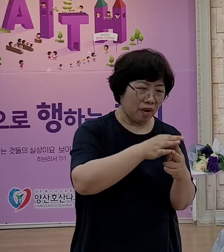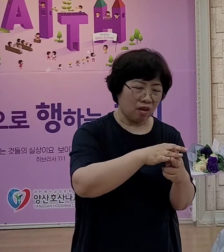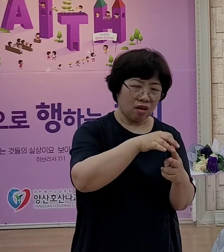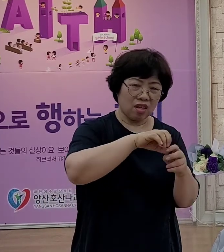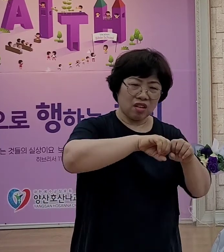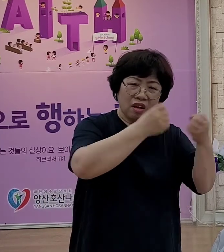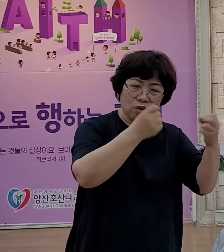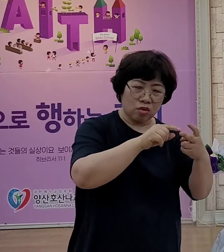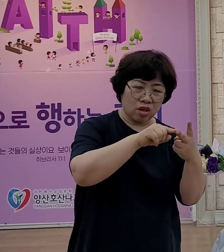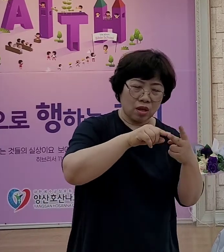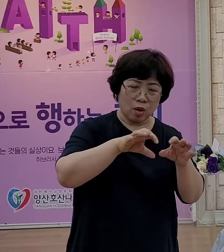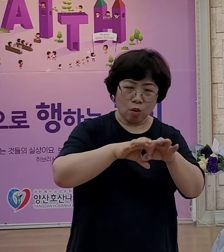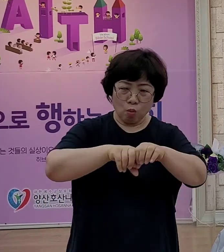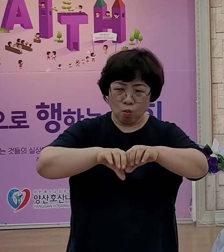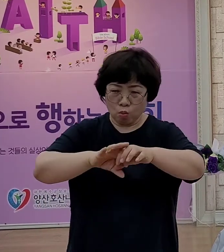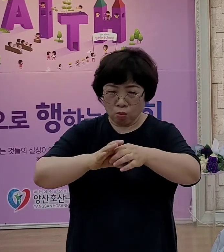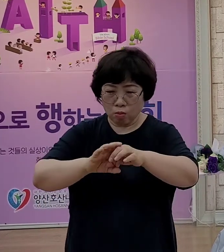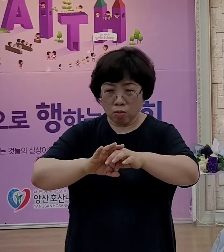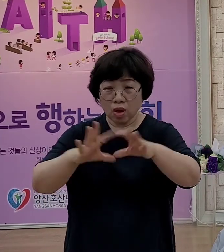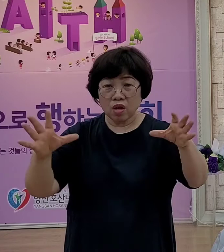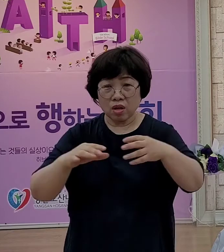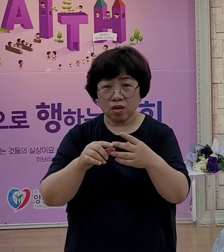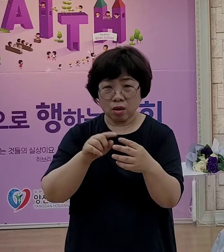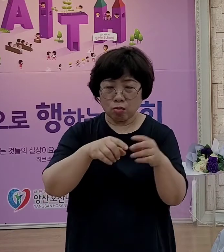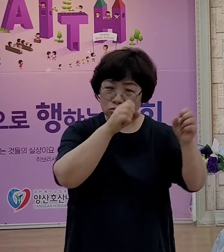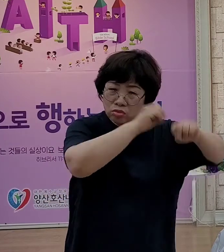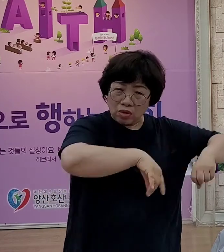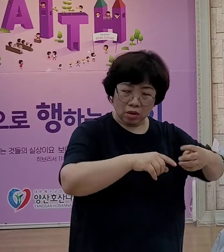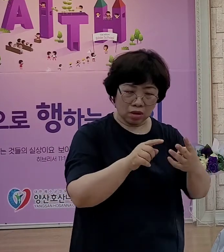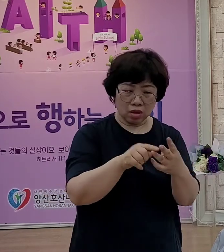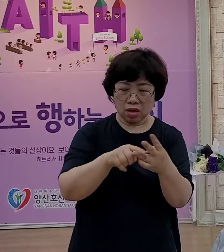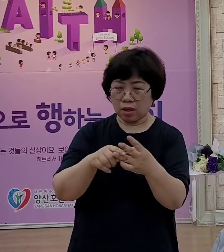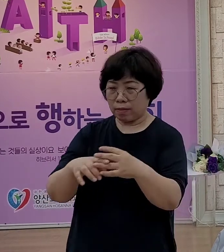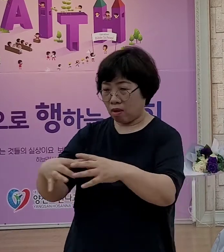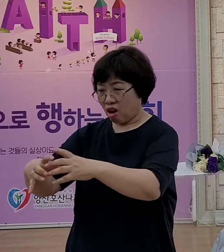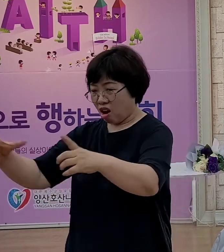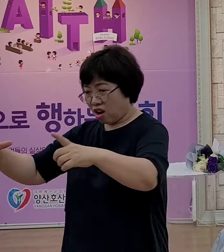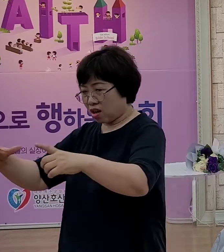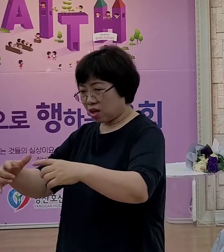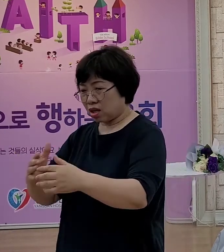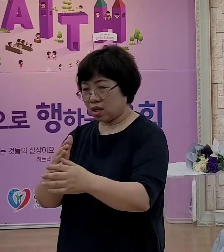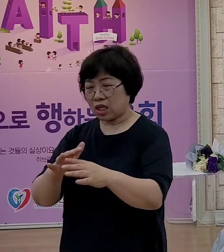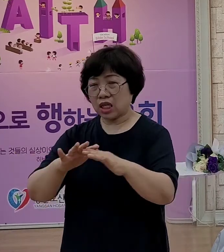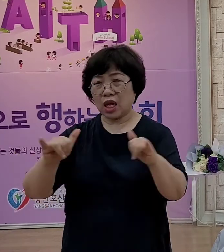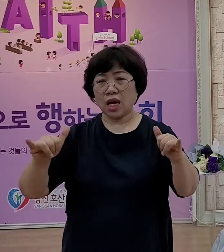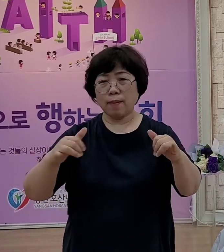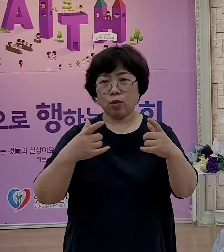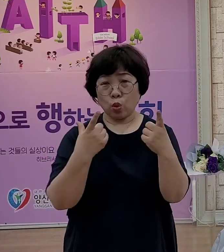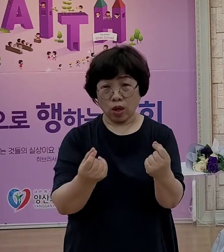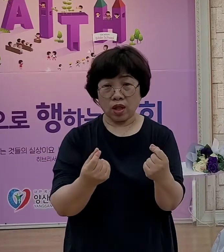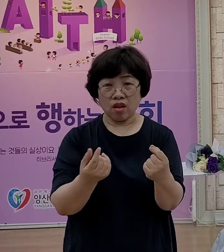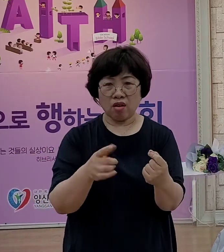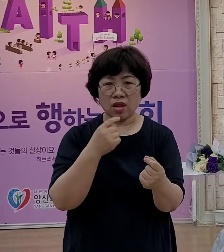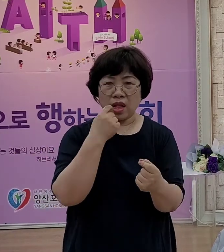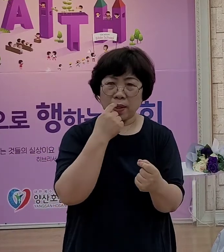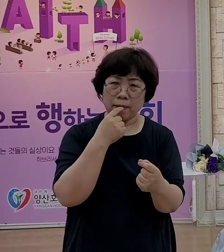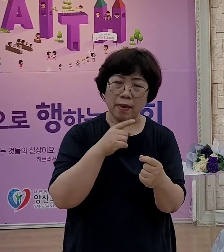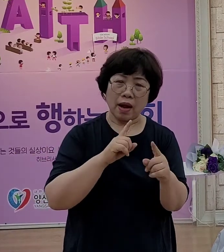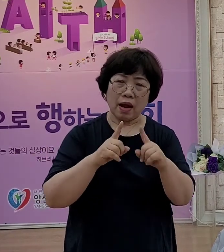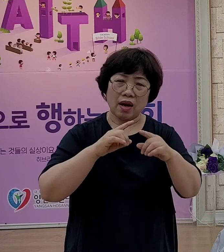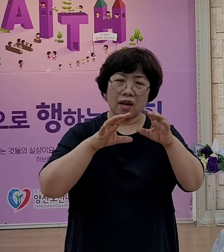사랑방도 다 무너지고 와야 되고 다 싫어하고 왜 그런 일이 벌어질까? 그